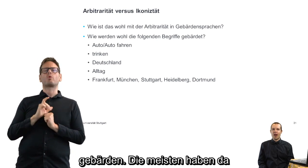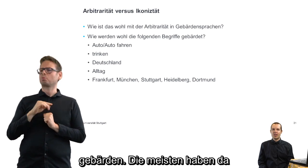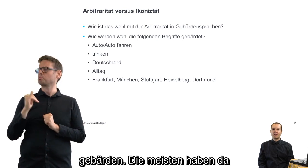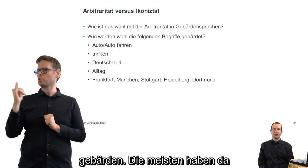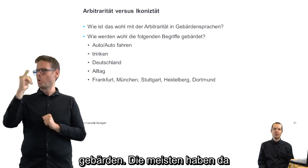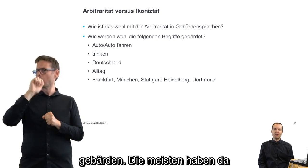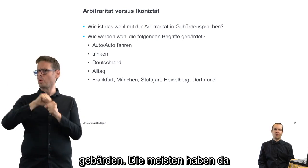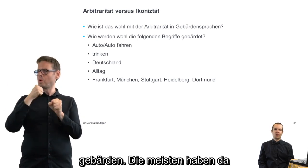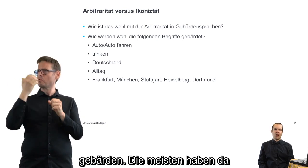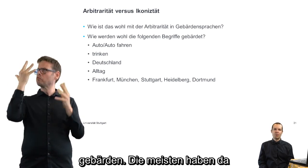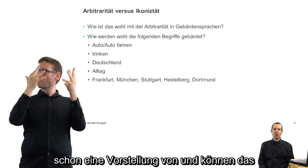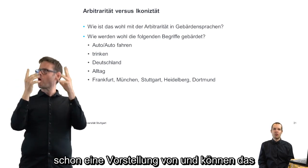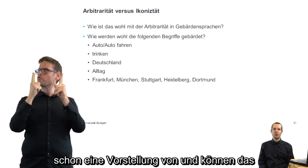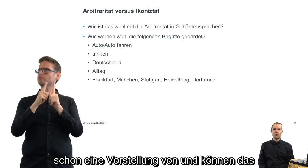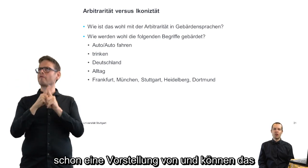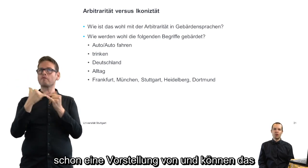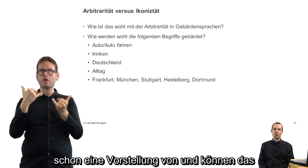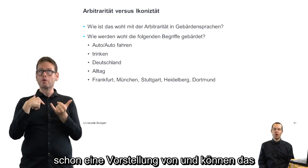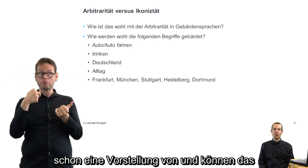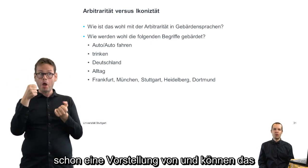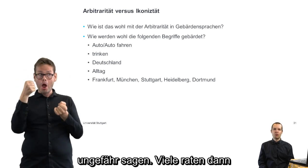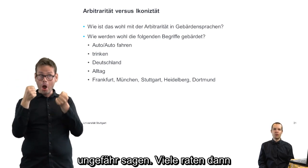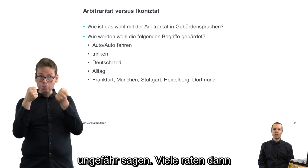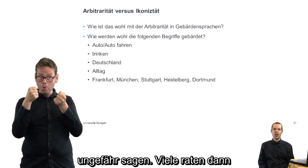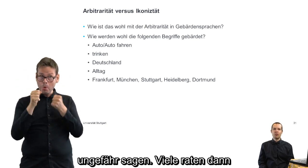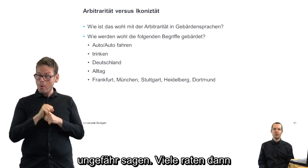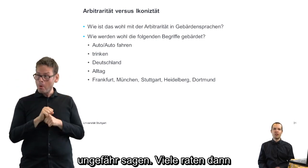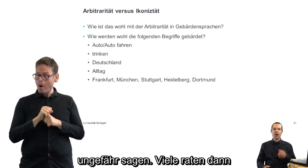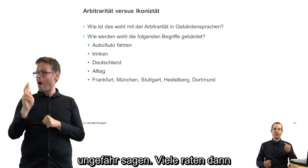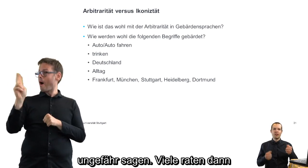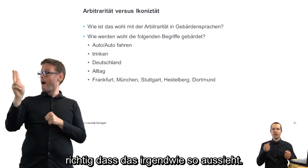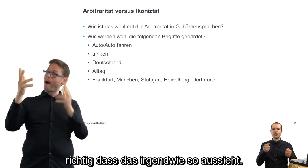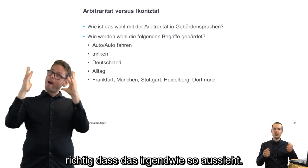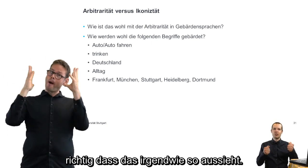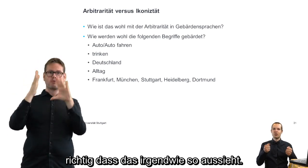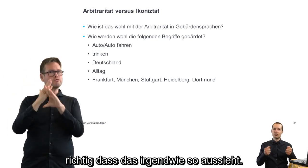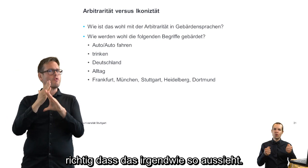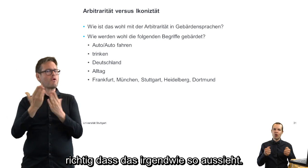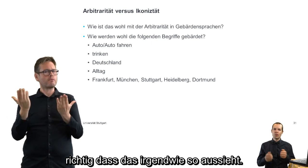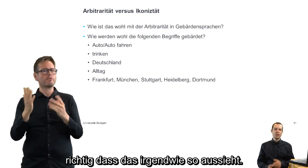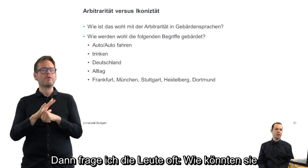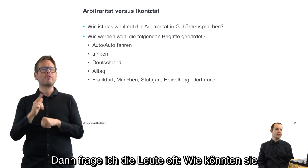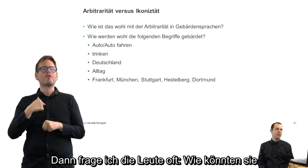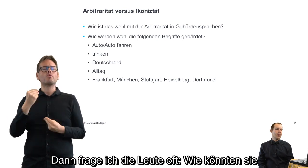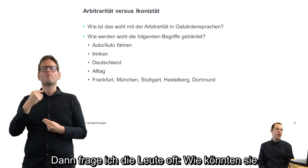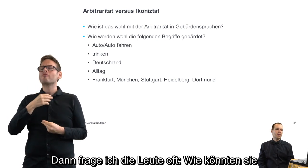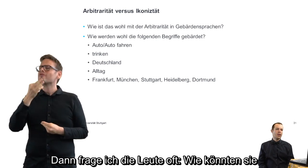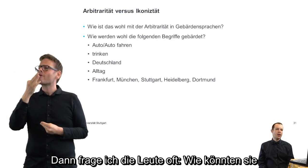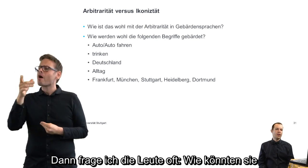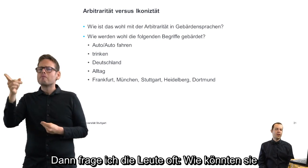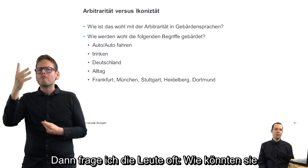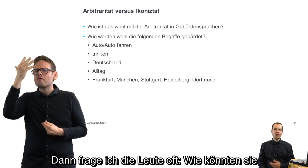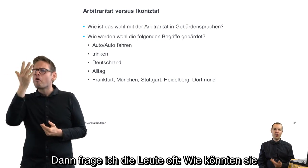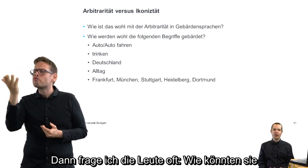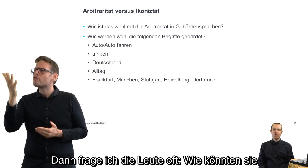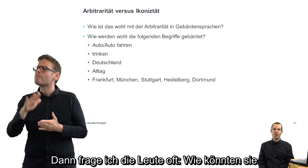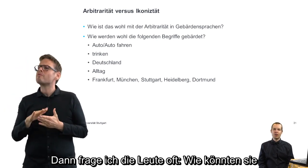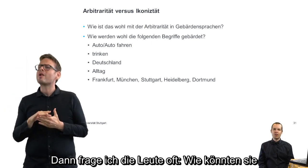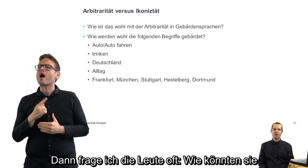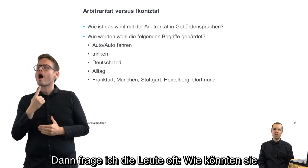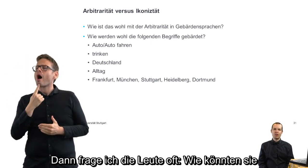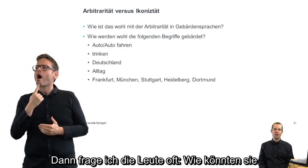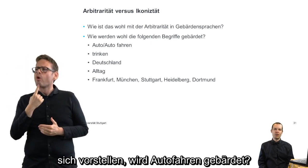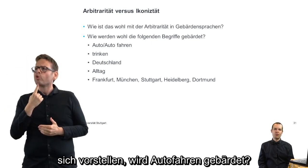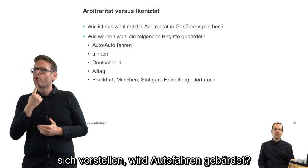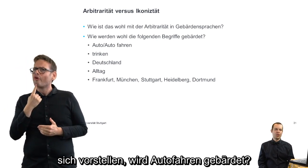Die meisten haben da schon eine Vorstellung und können das ungefähr sagen und viele raten dann richtig, dass das irgendwie so aussieht. Dann frage ich die